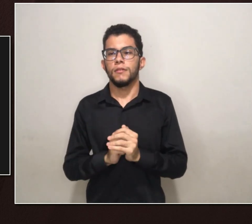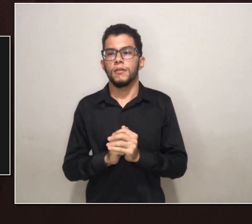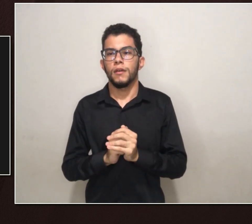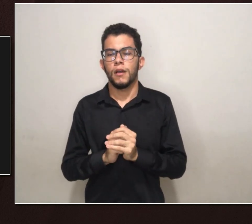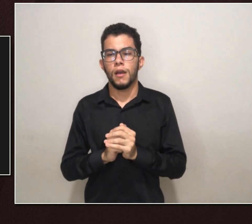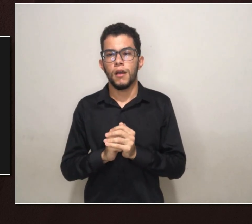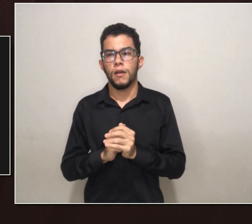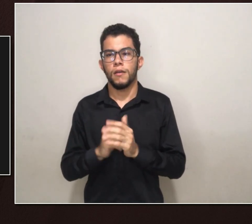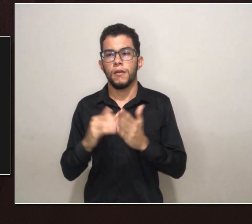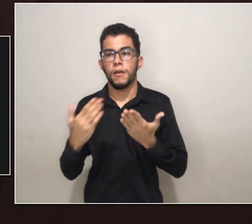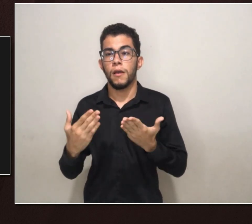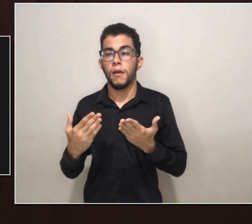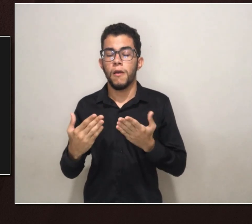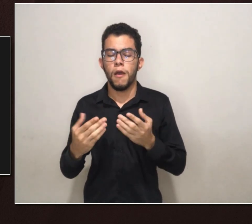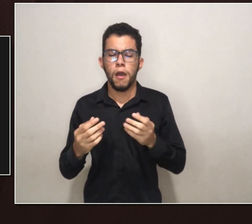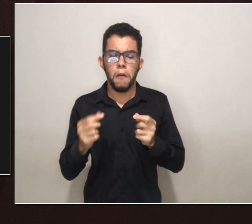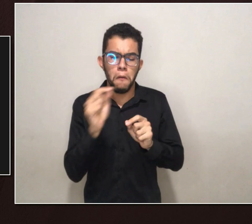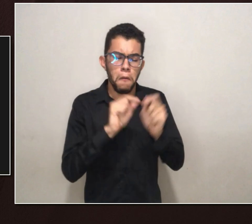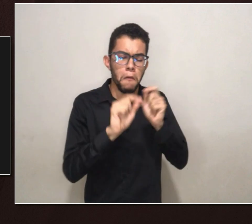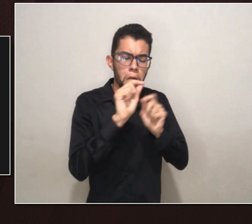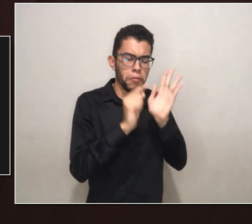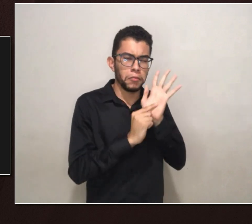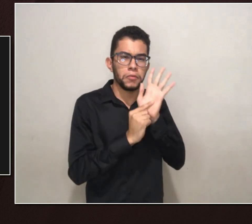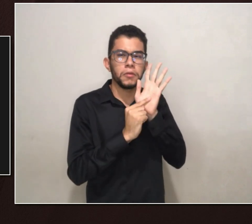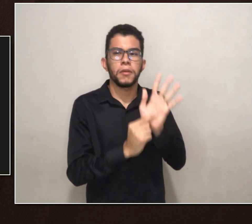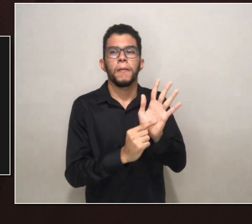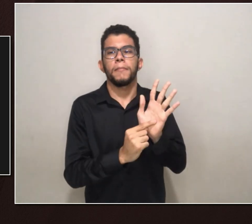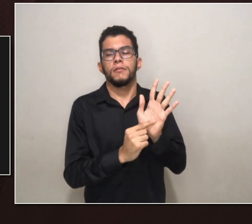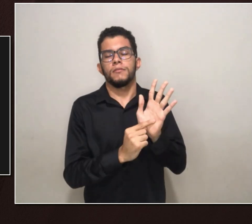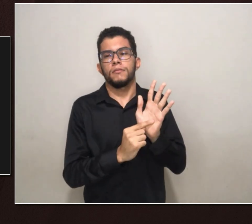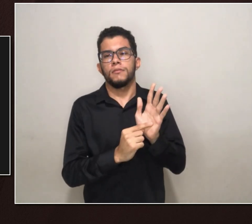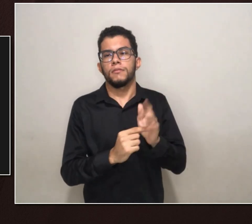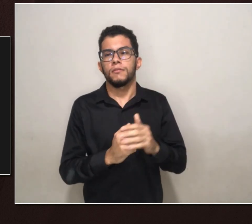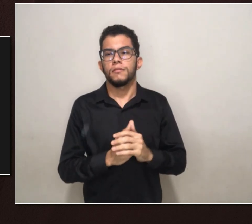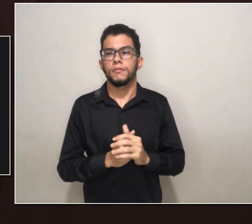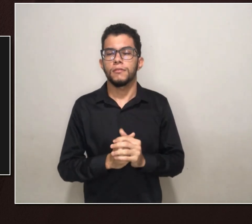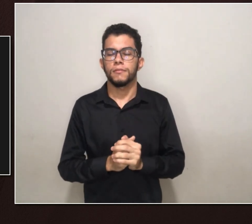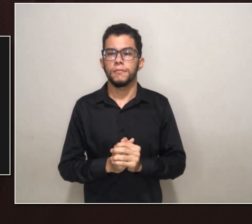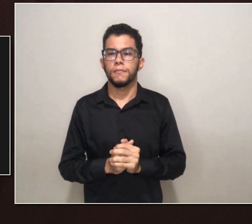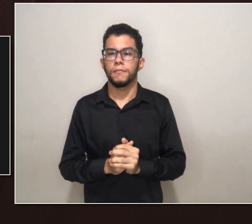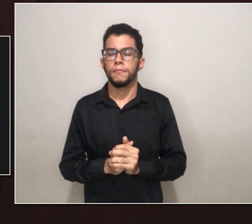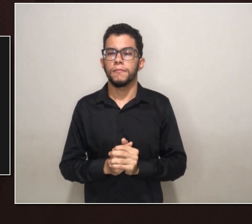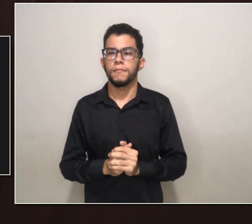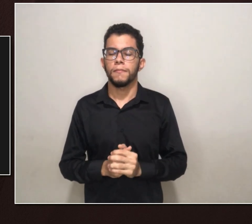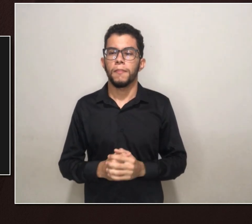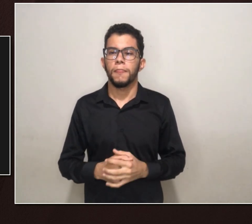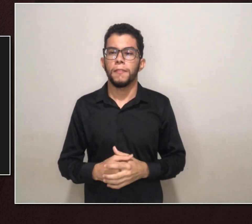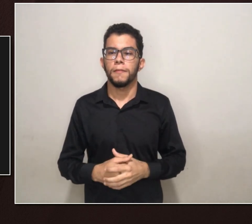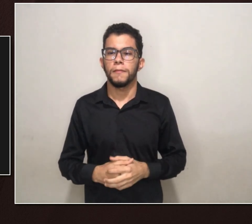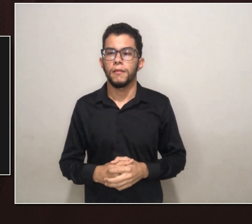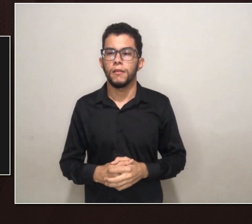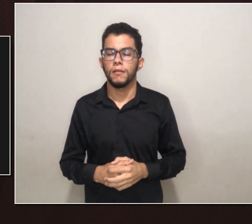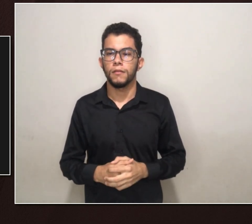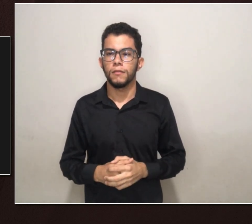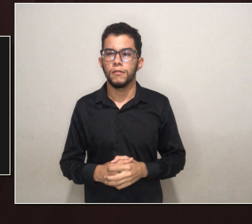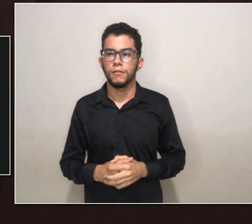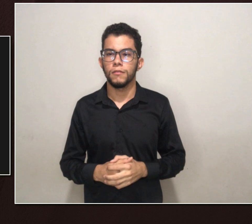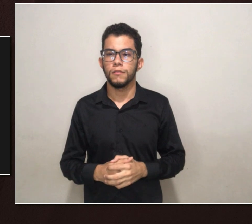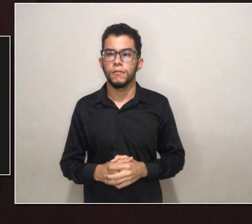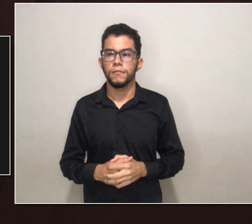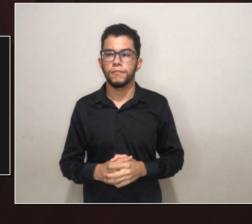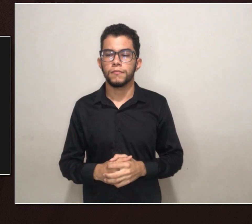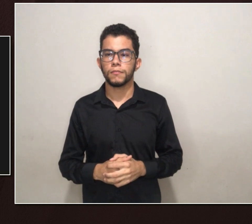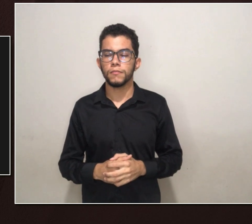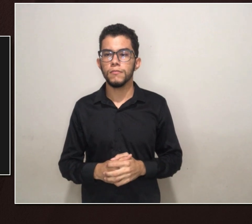en su rumiar los días jueves o quinta-feira y los domingos,